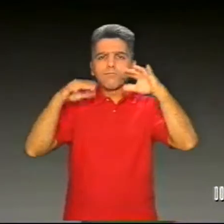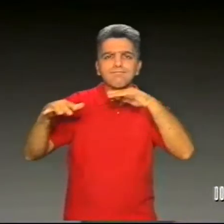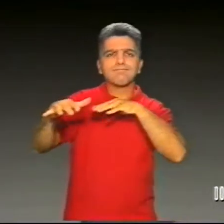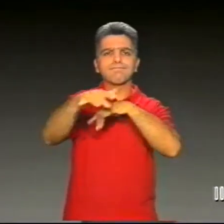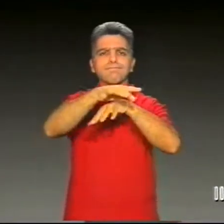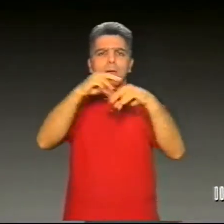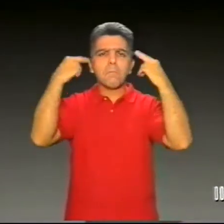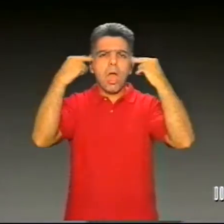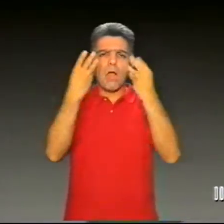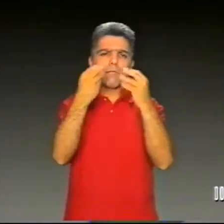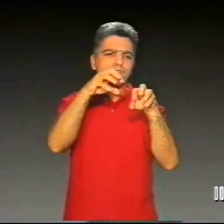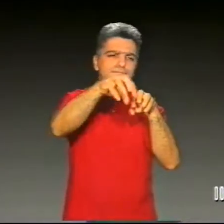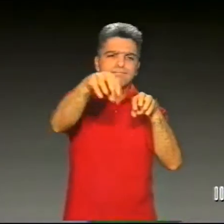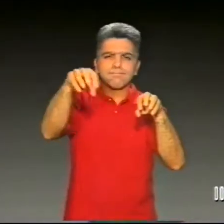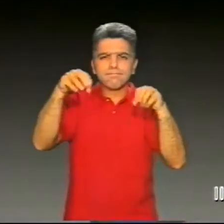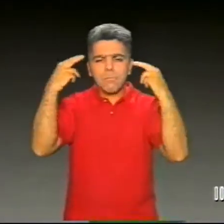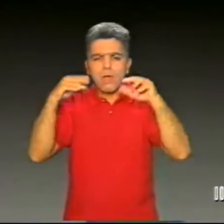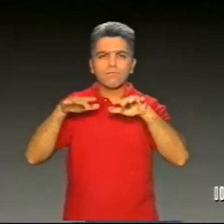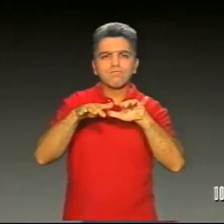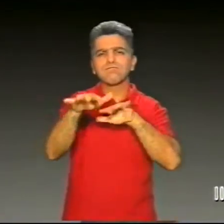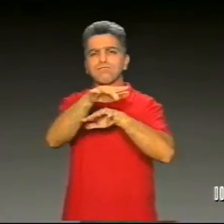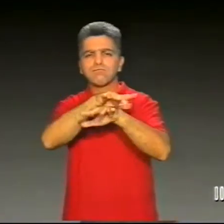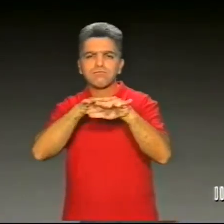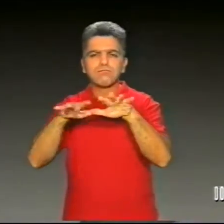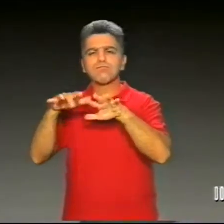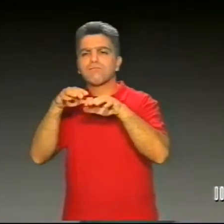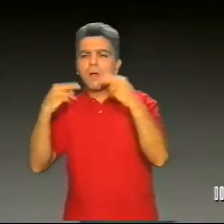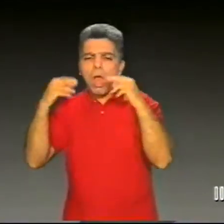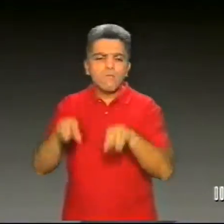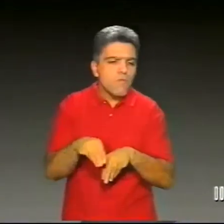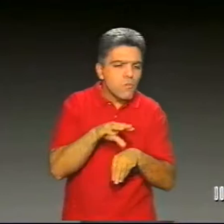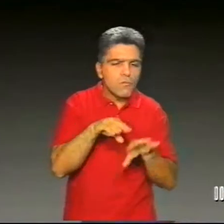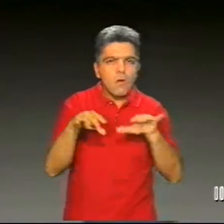σε μια περιοχή υπήρχαν πολλά πρόβατα. Πάρα πολλά που έβοσκαν.